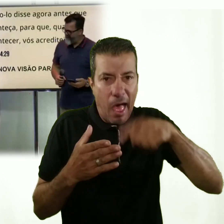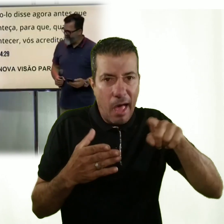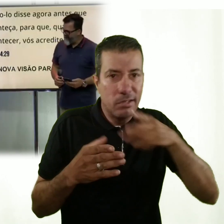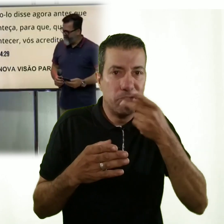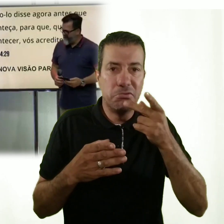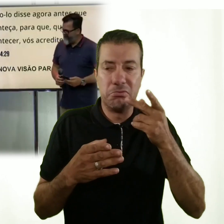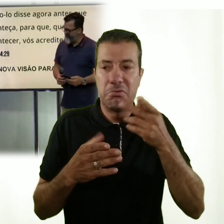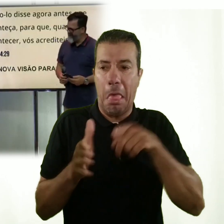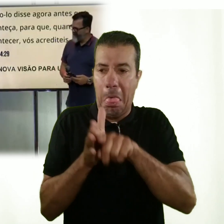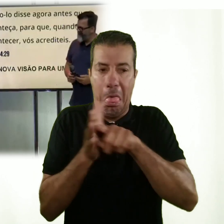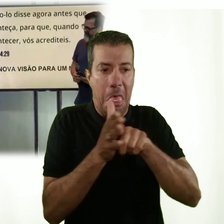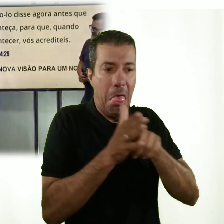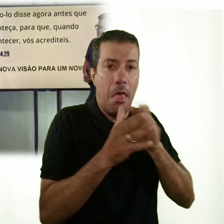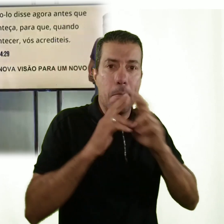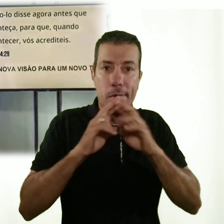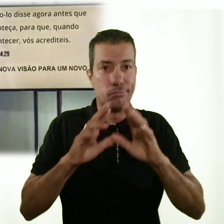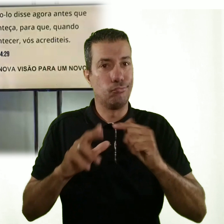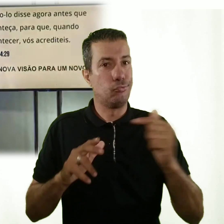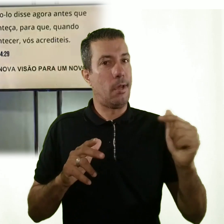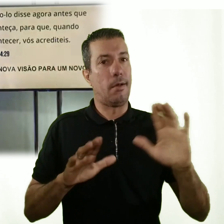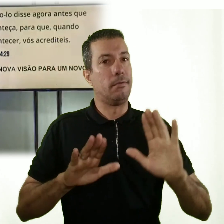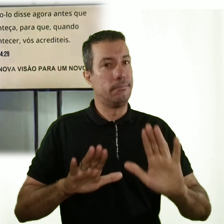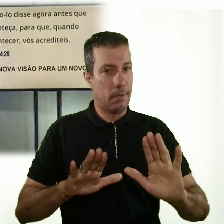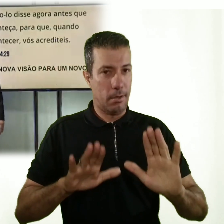quero só terminar dizendo o seguinte.